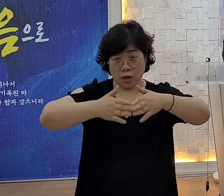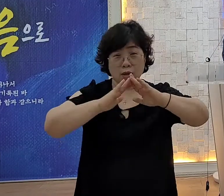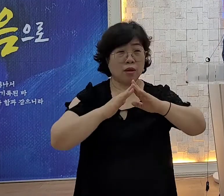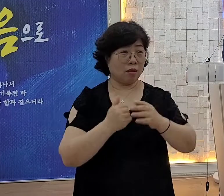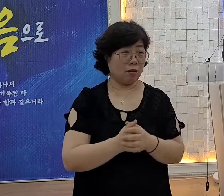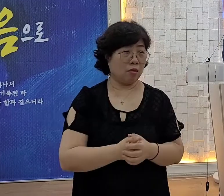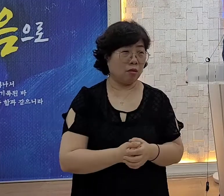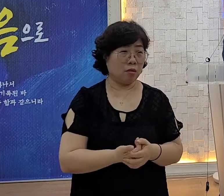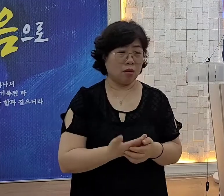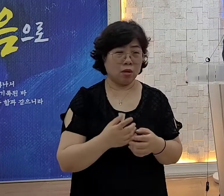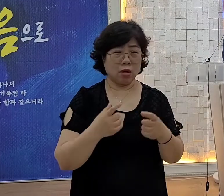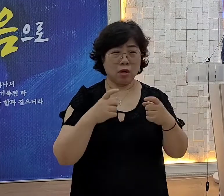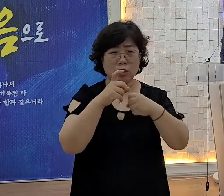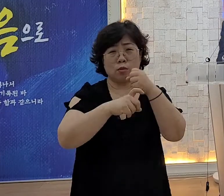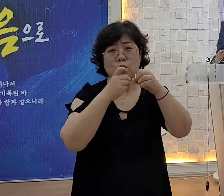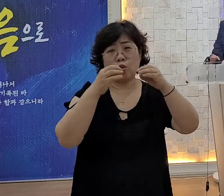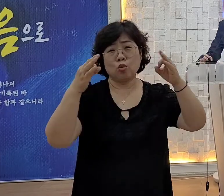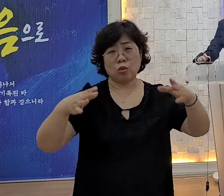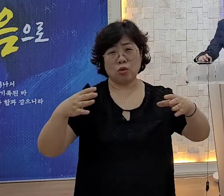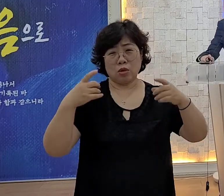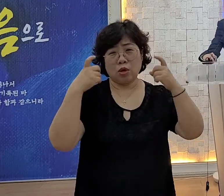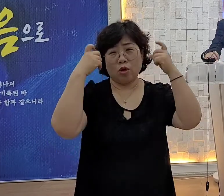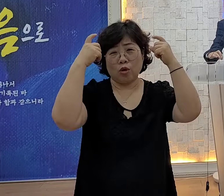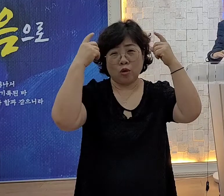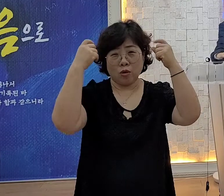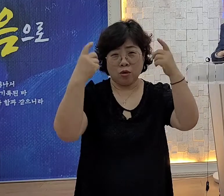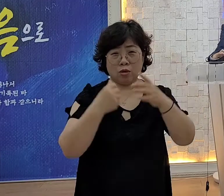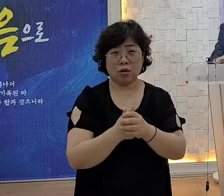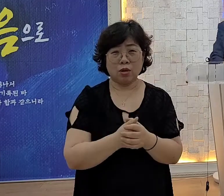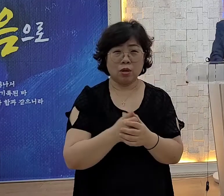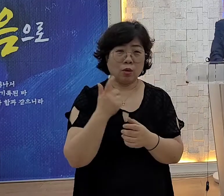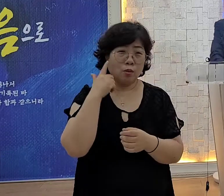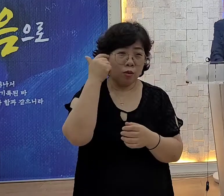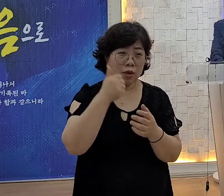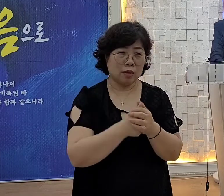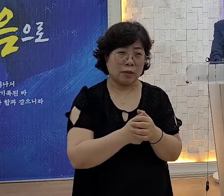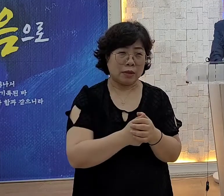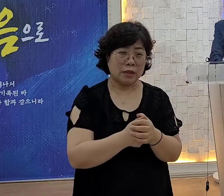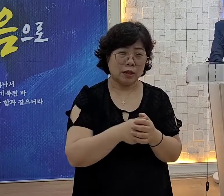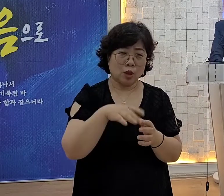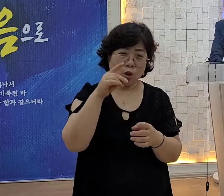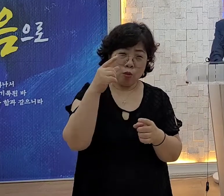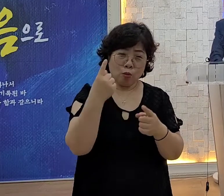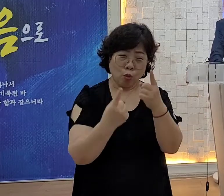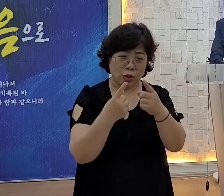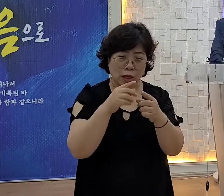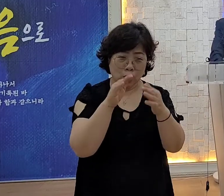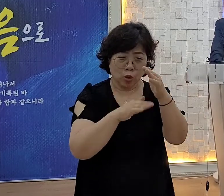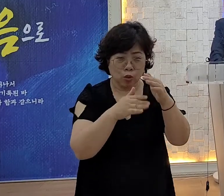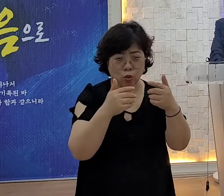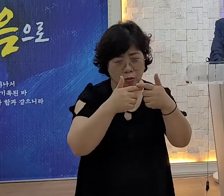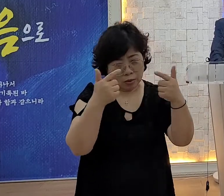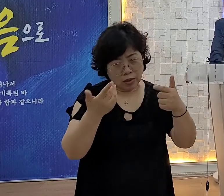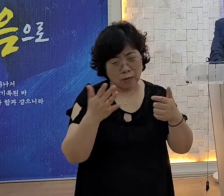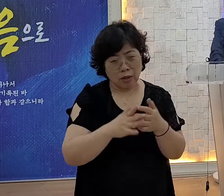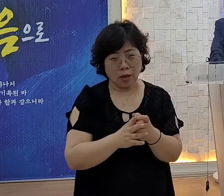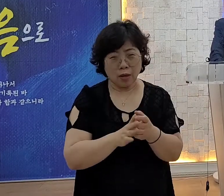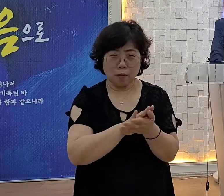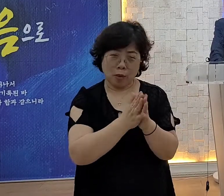지나고. 뭐 아무것도 없잖아요. 이제 처음보다는 성도가 좀 있지만 달라진 게 아무것도 없어요.